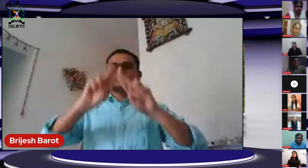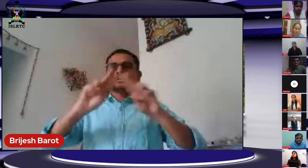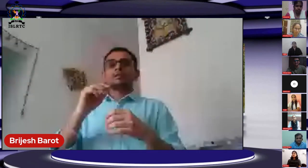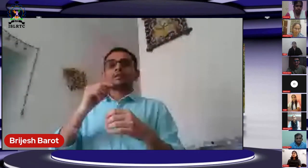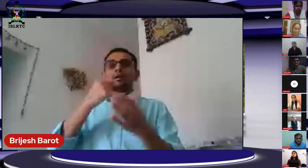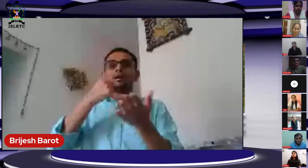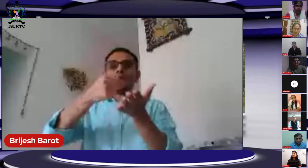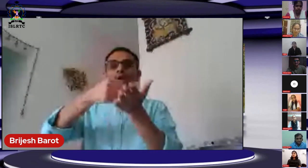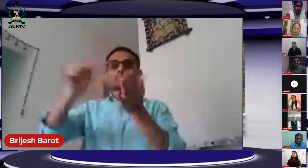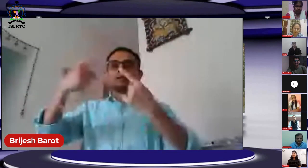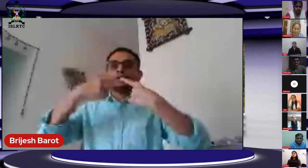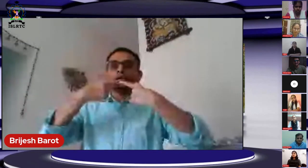sorry I'm not getting